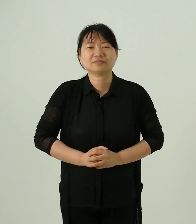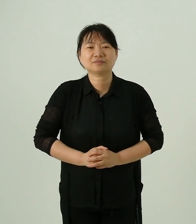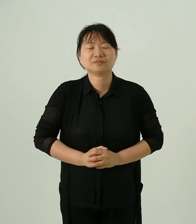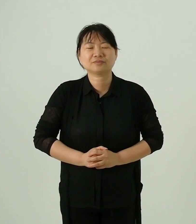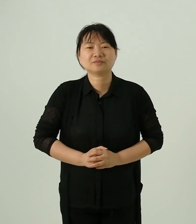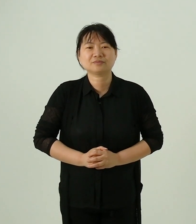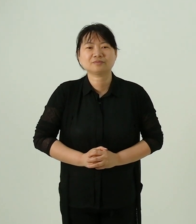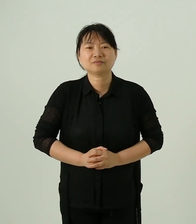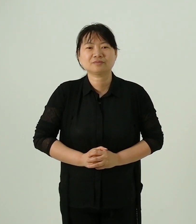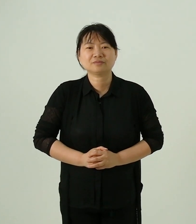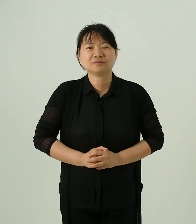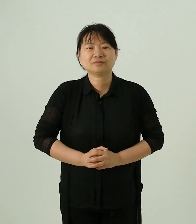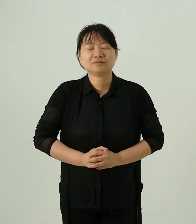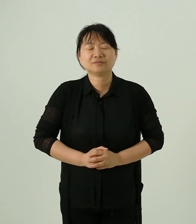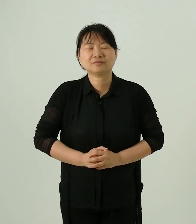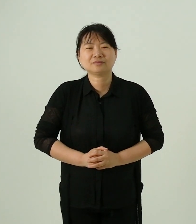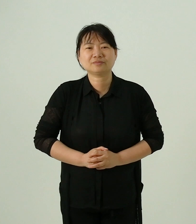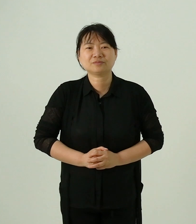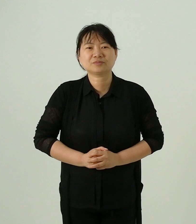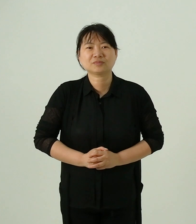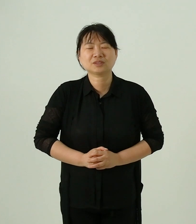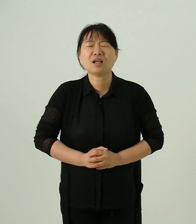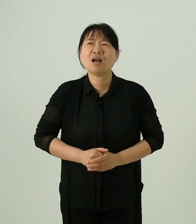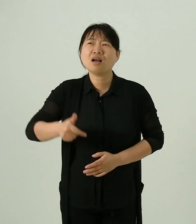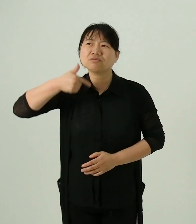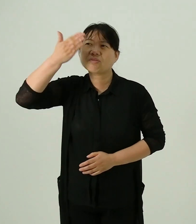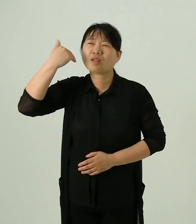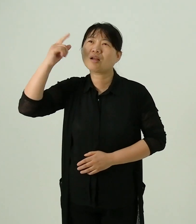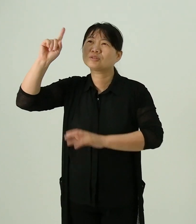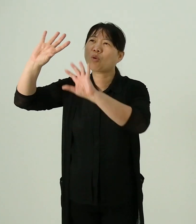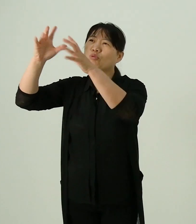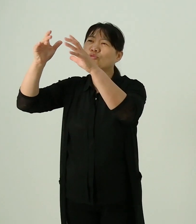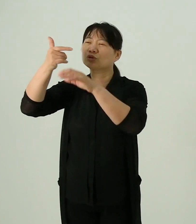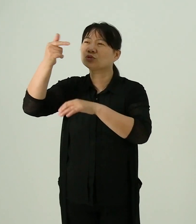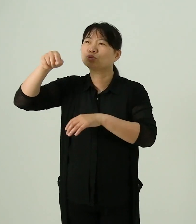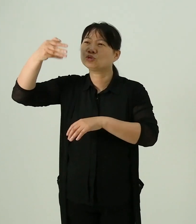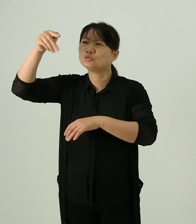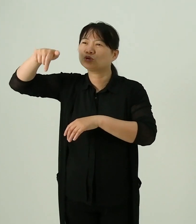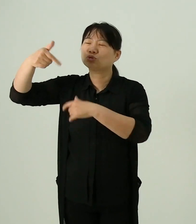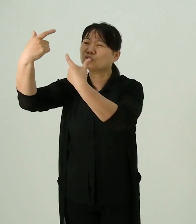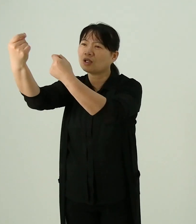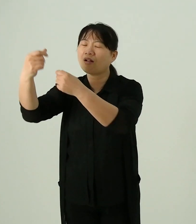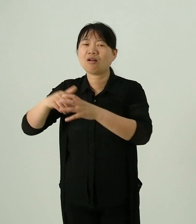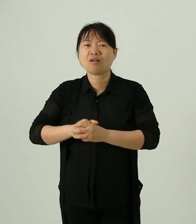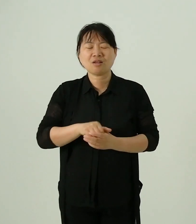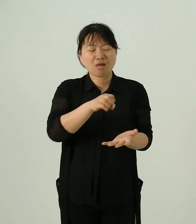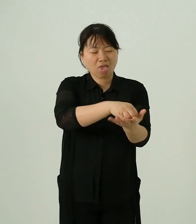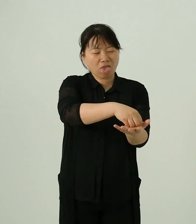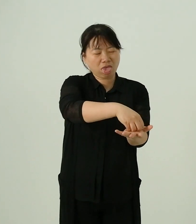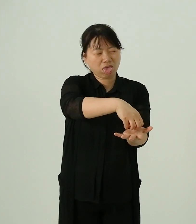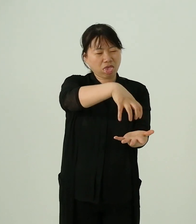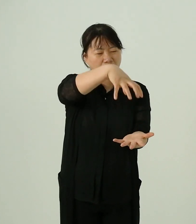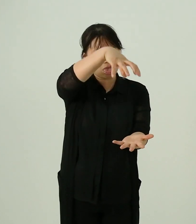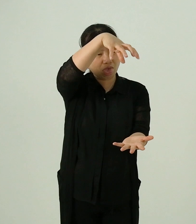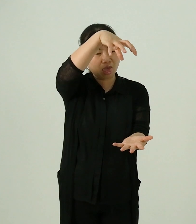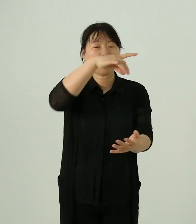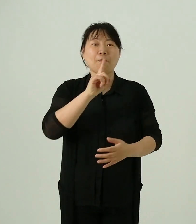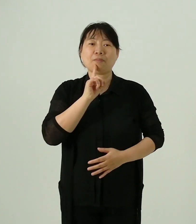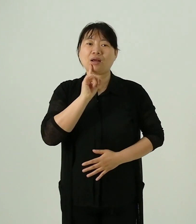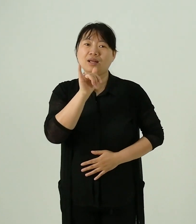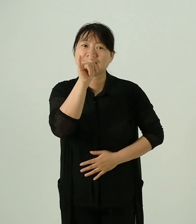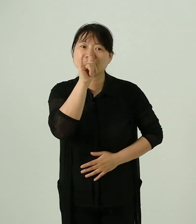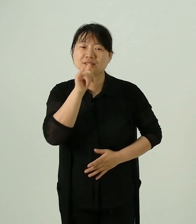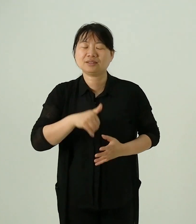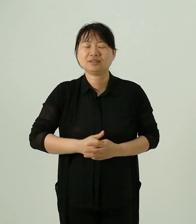왜 예전에 천국이 누룩 같다고 말씀하시면서 부풀어 오른 반죽 얘기를 하신 적도